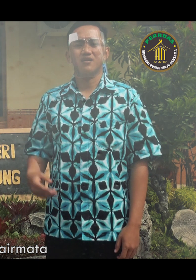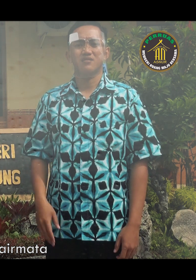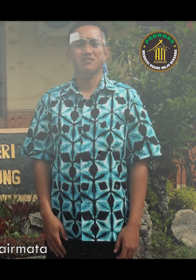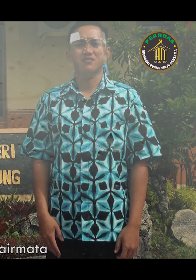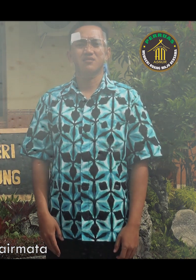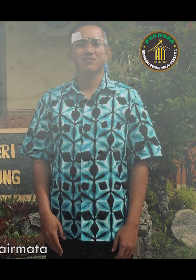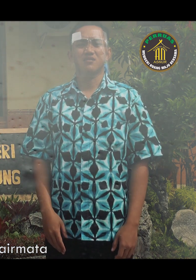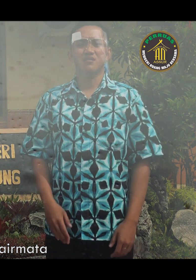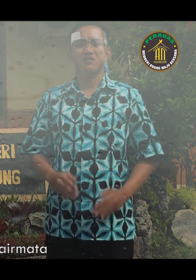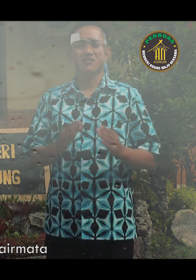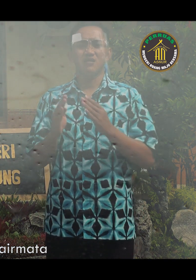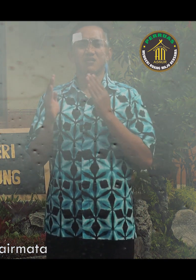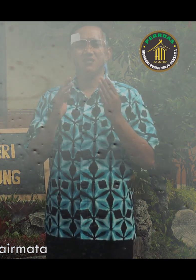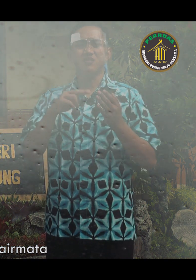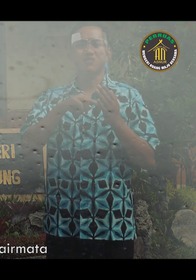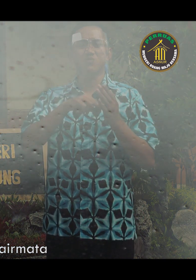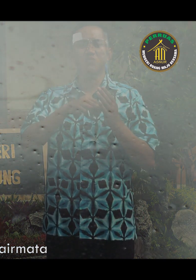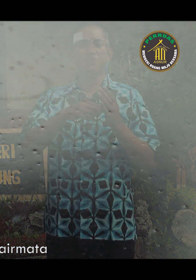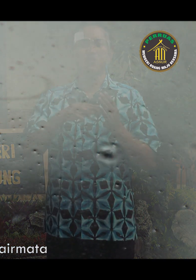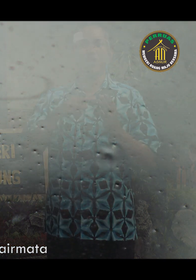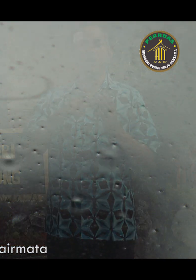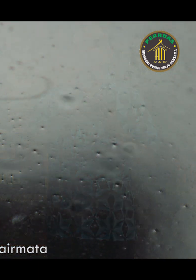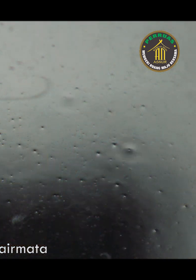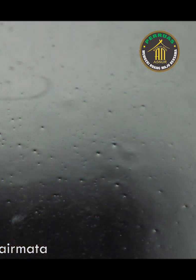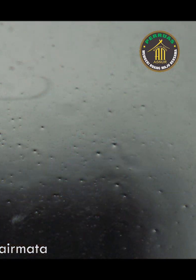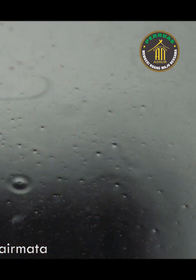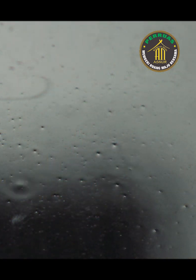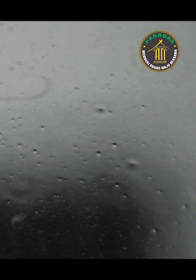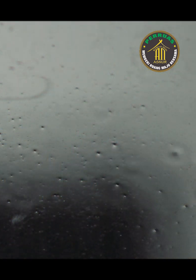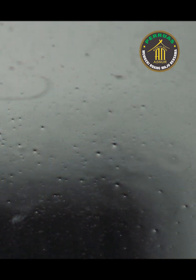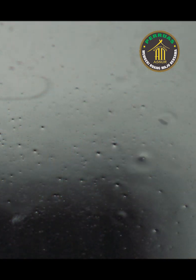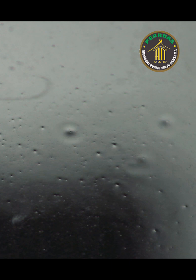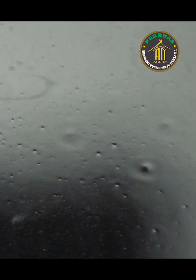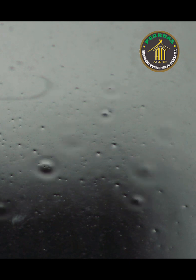Indonesia jadi sumur air mata,